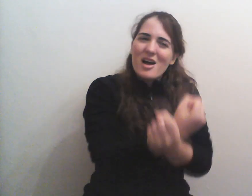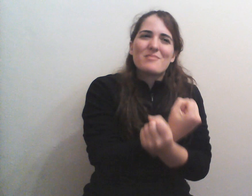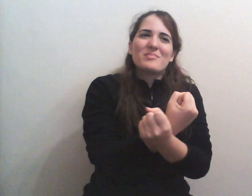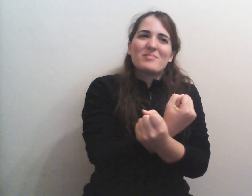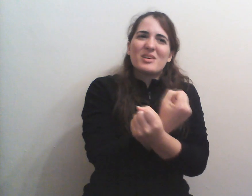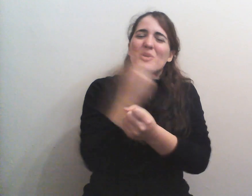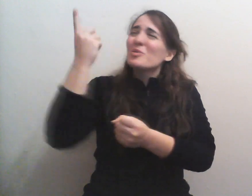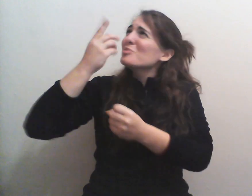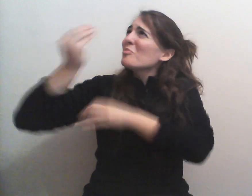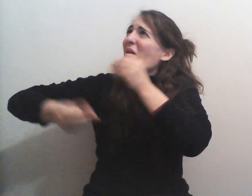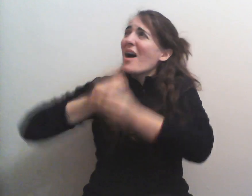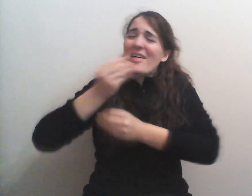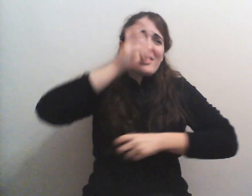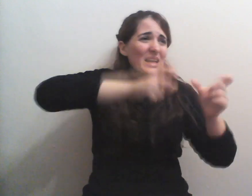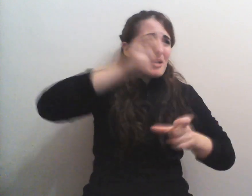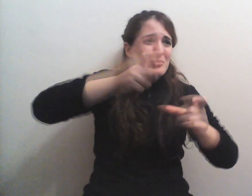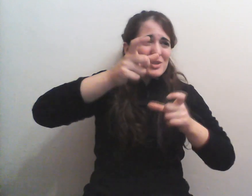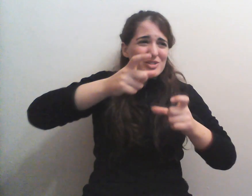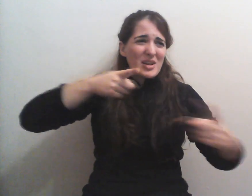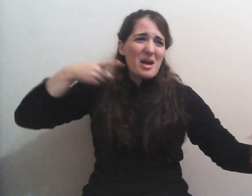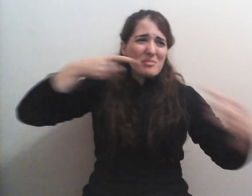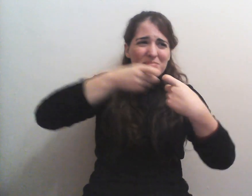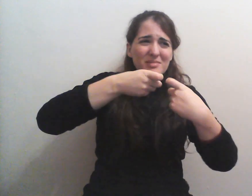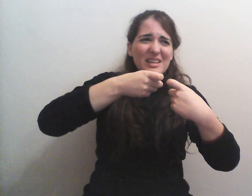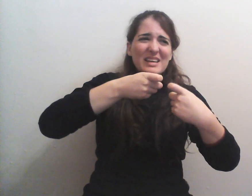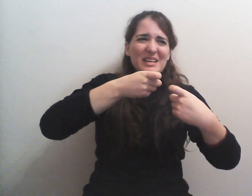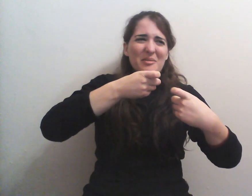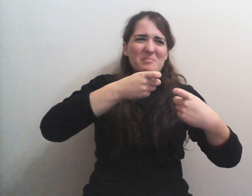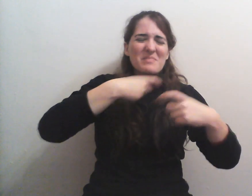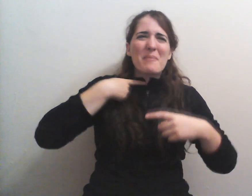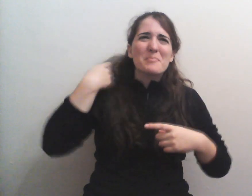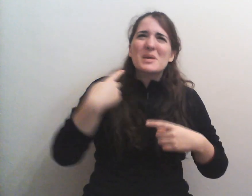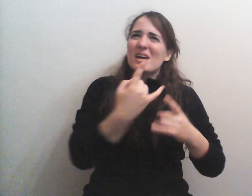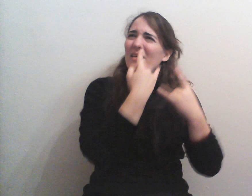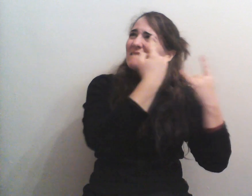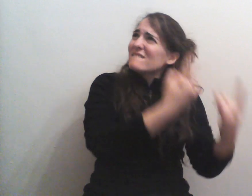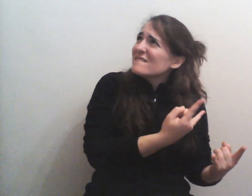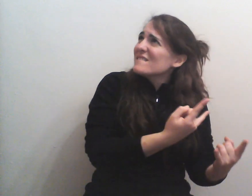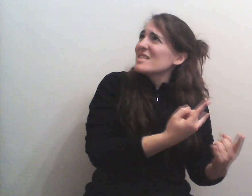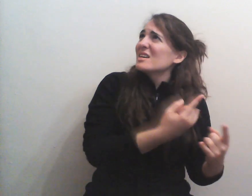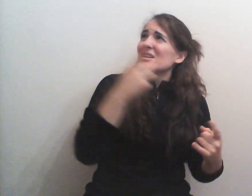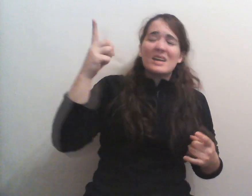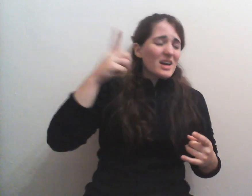los malhechores corren a Cristo para encontrar el beso de tu gracia y el abrazo de tu Espíritu